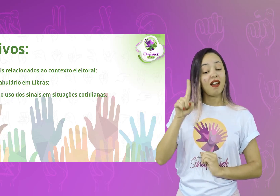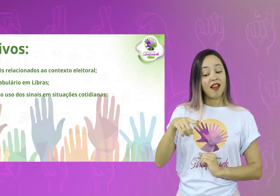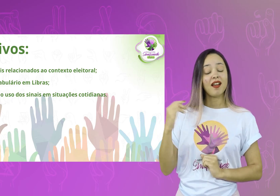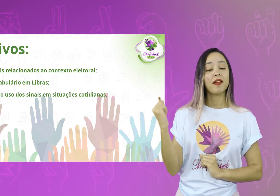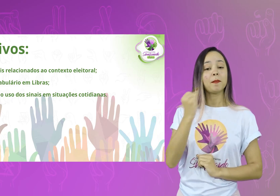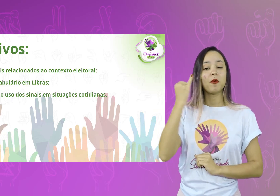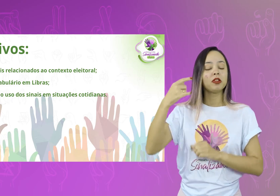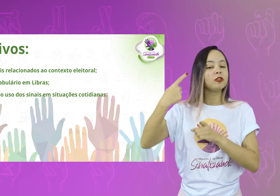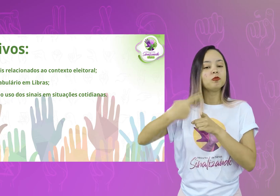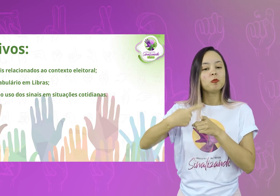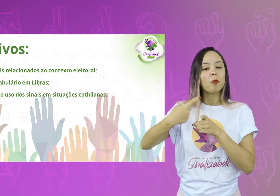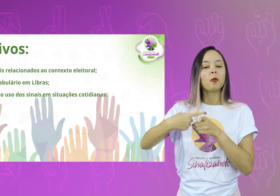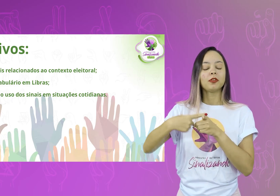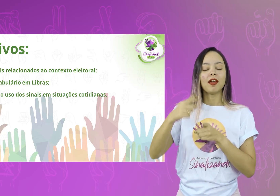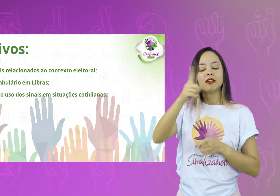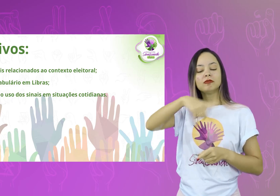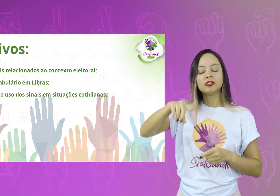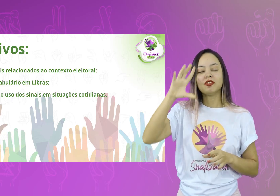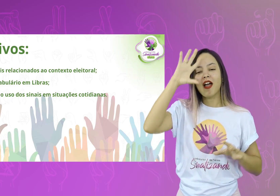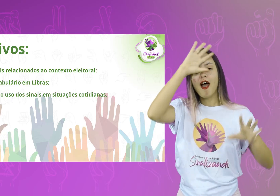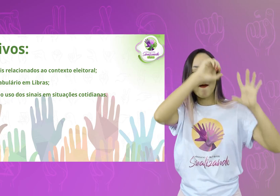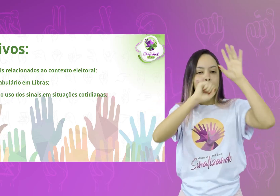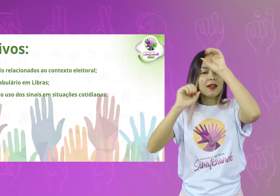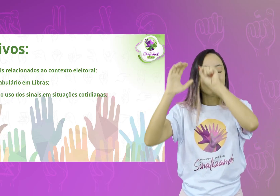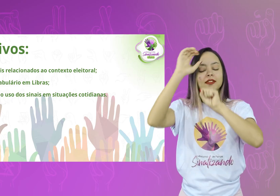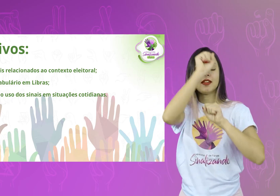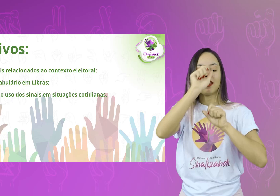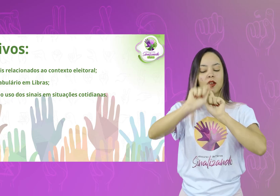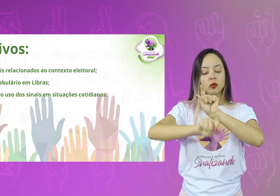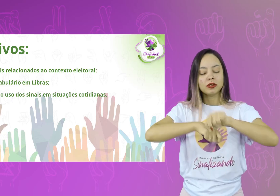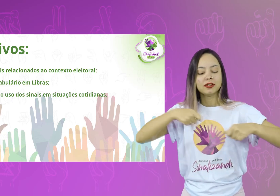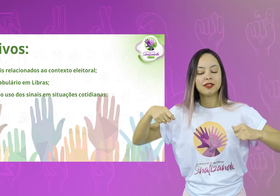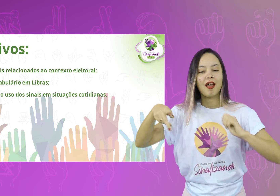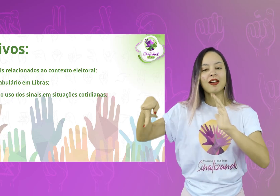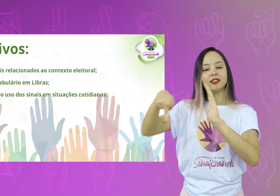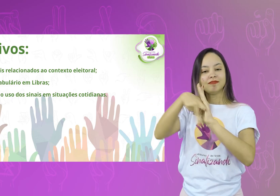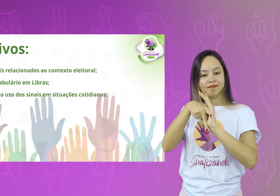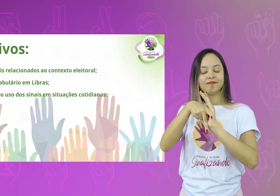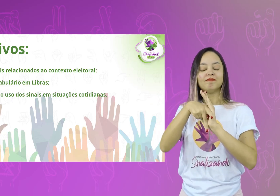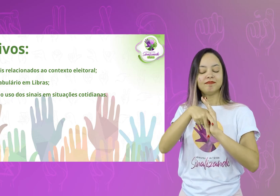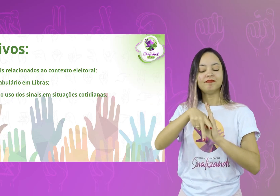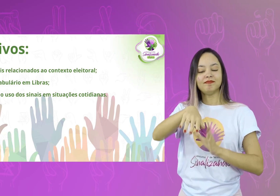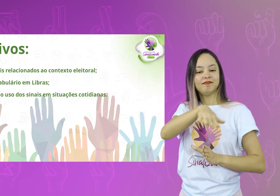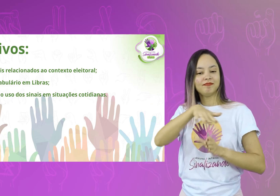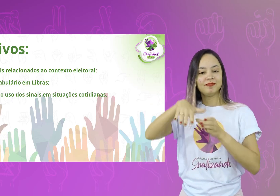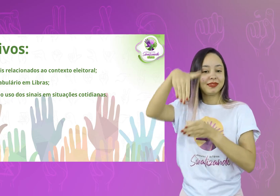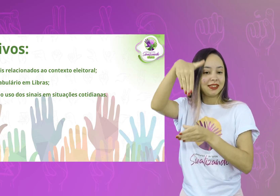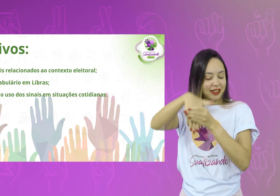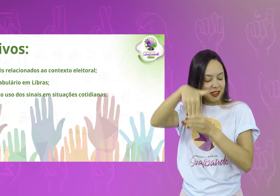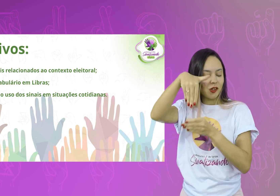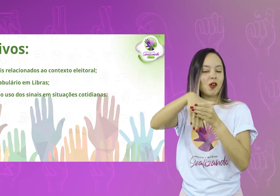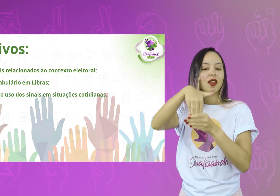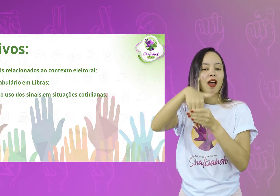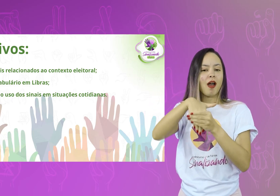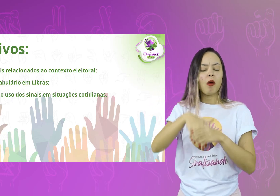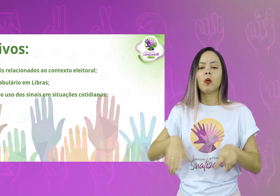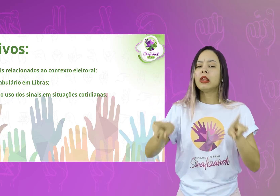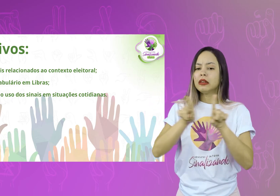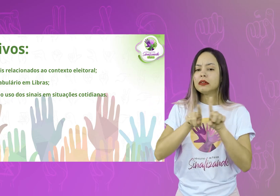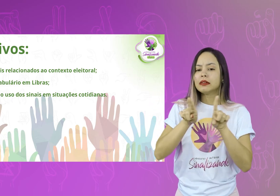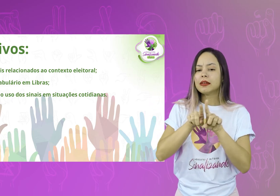aprender? É importante porque vocês vão aprender esses sinais relacionados ao contexto